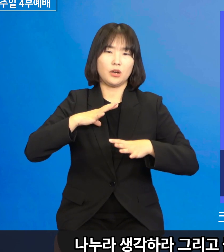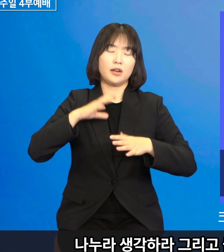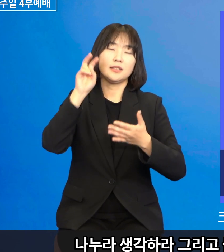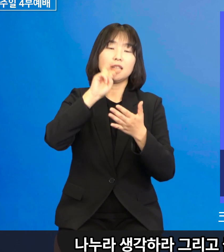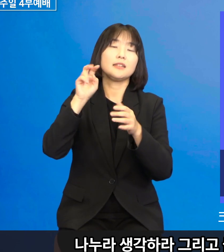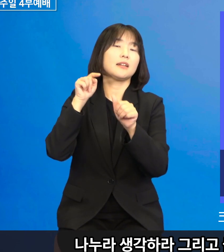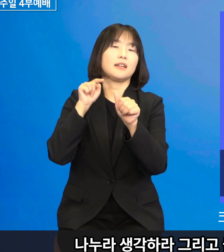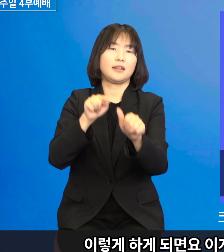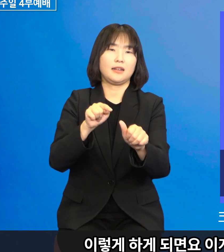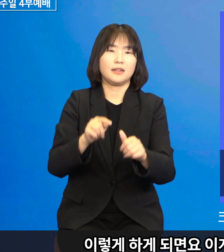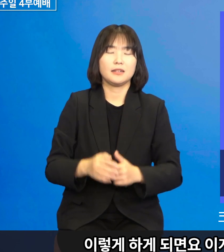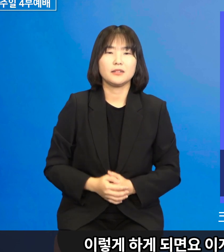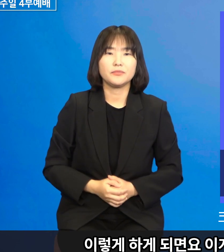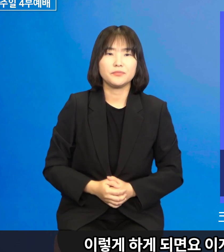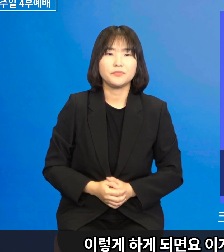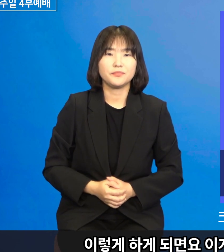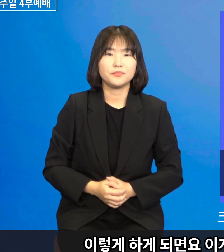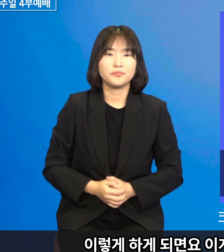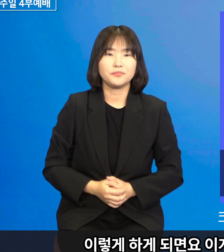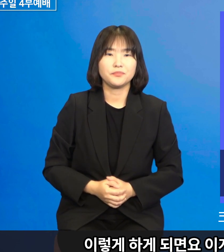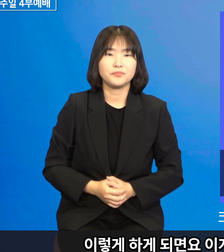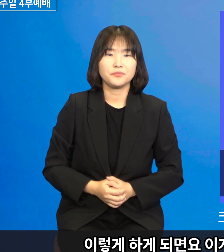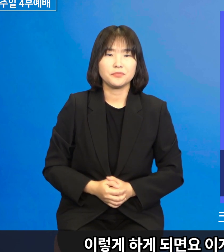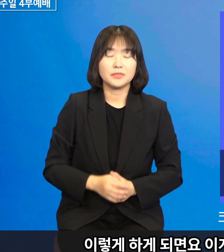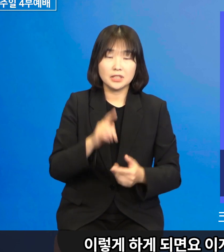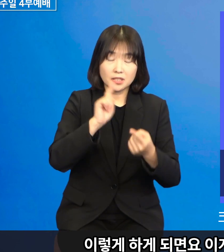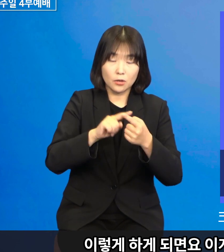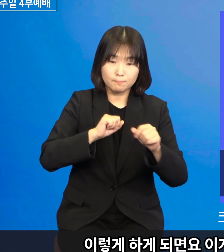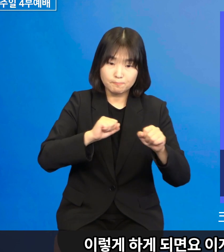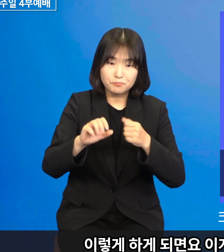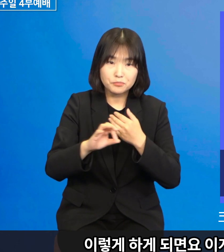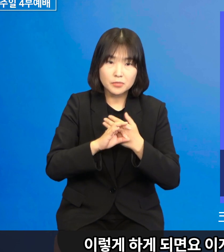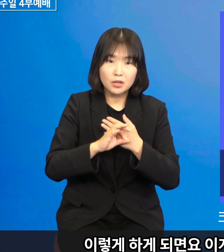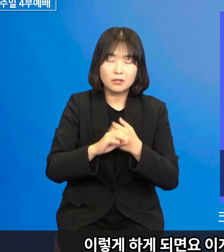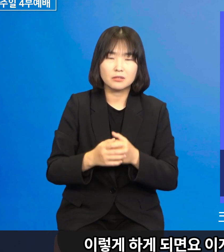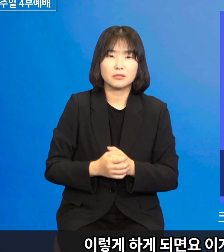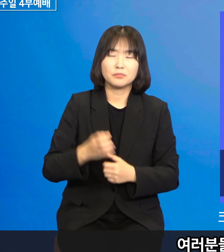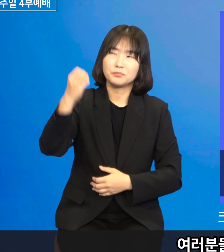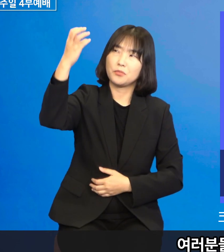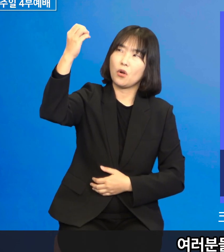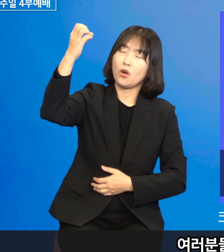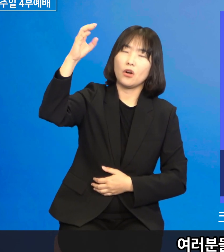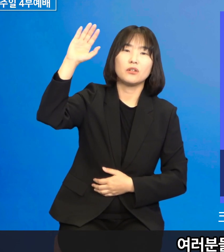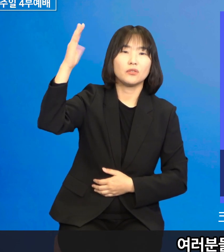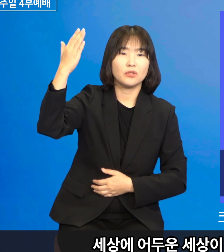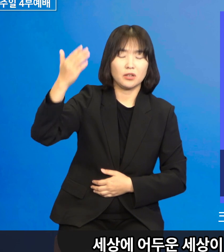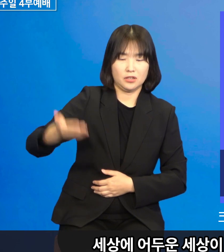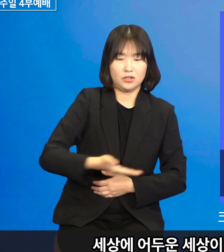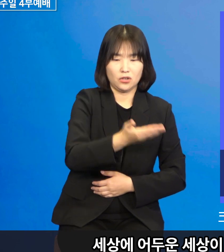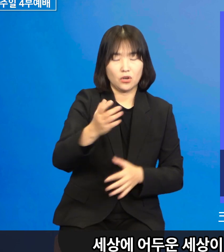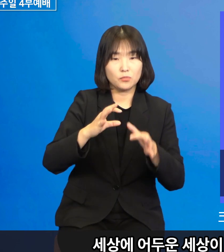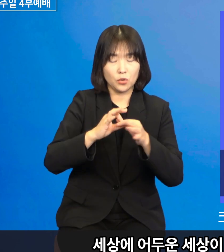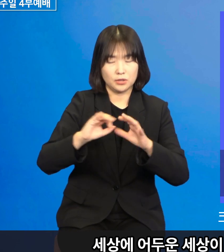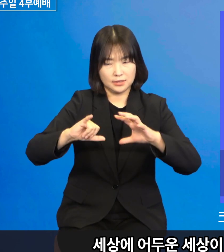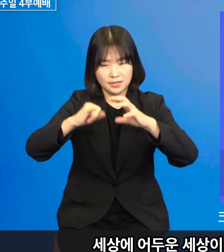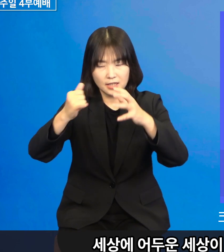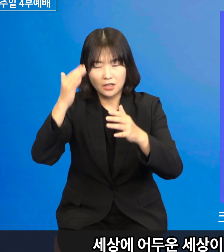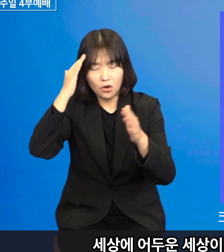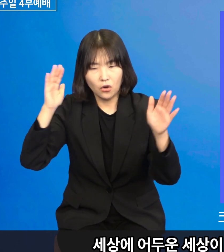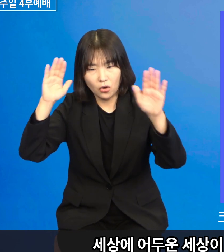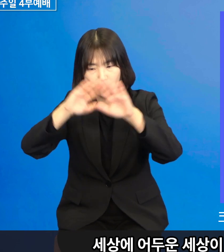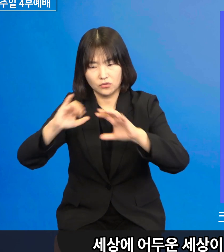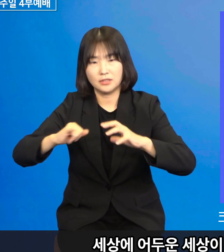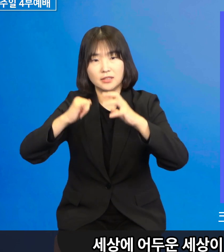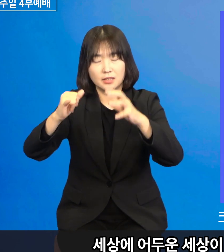그리고 찬양하라. 이렇게 하게 되면요, 이게 바로 별빛이 되는 거예요. 여러분들을 통해서 세상에, 어두운